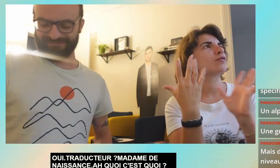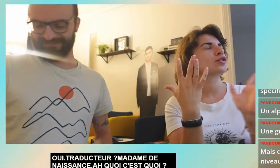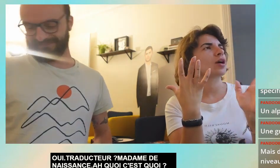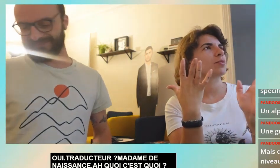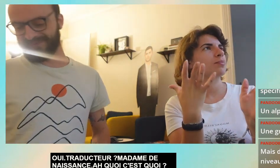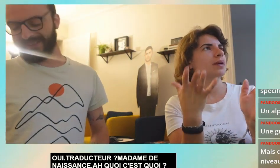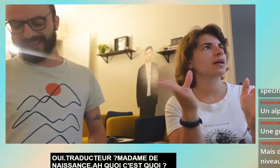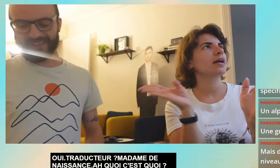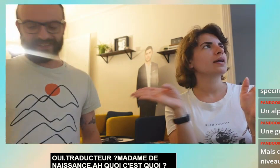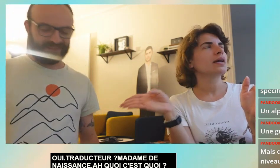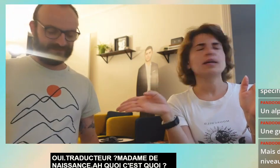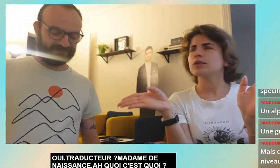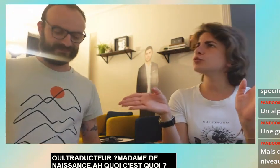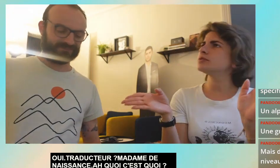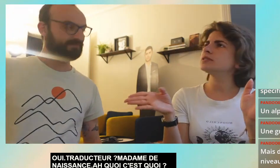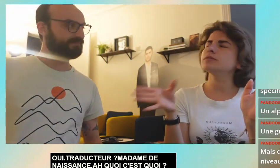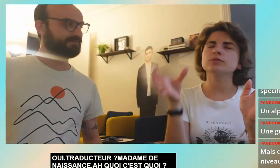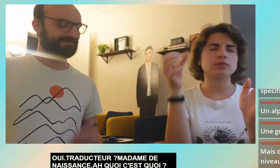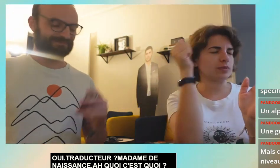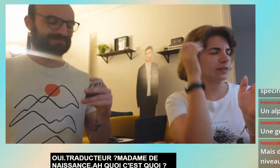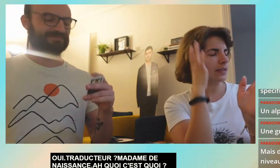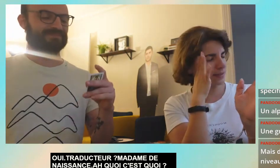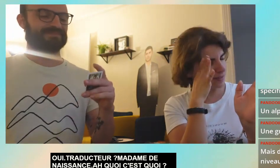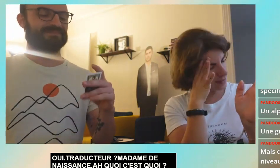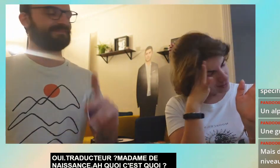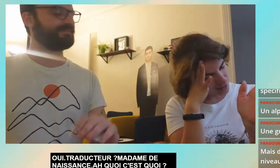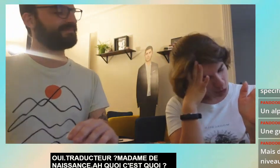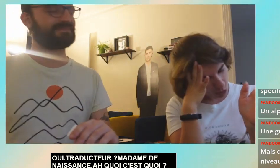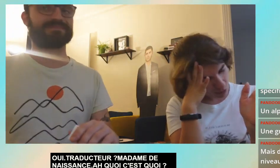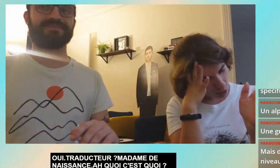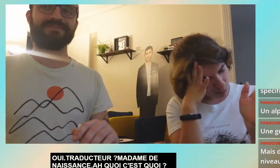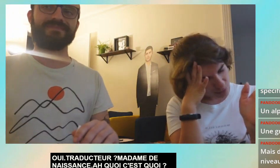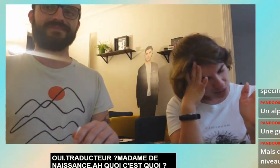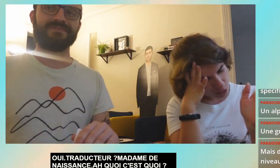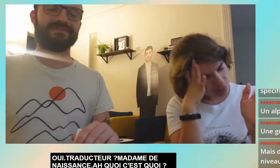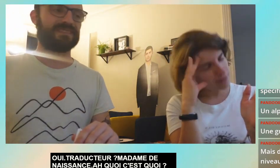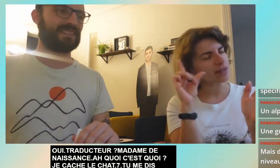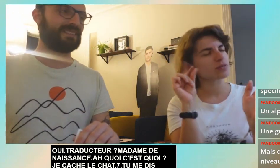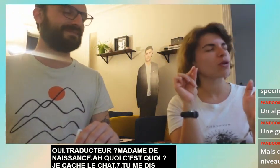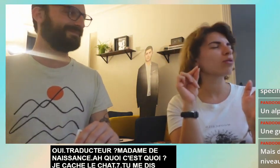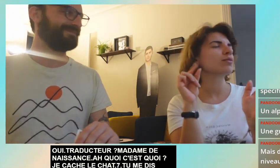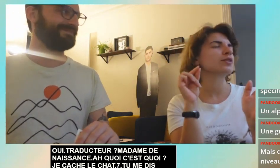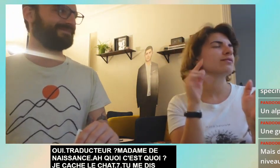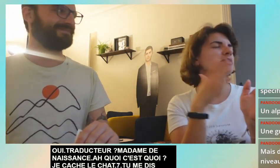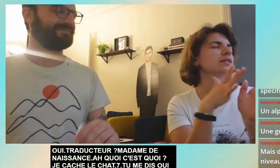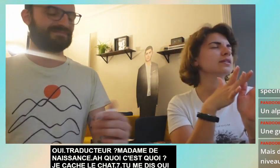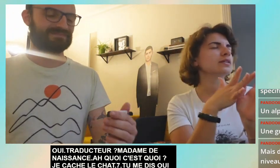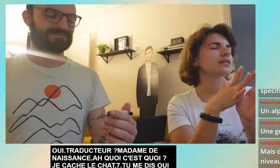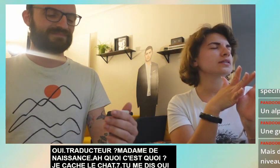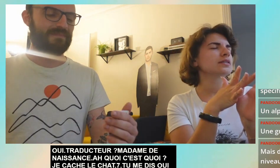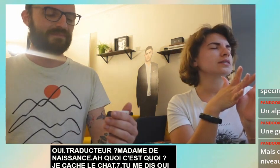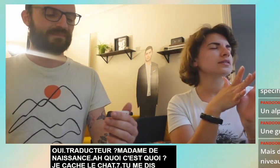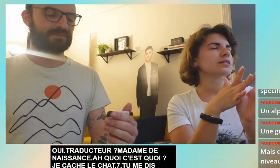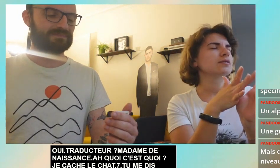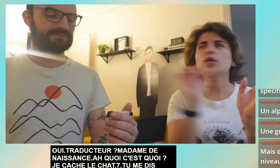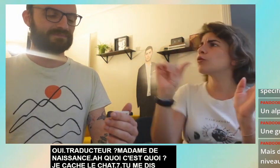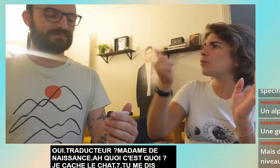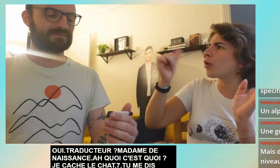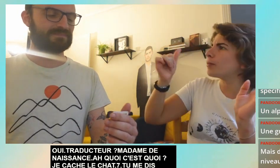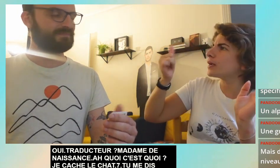À peu près. Tu dis, ouais, elle doit avoir, t'es dans les 20 ans. Oui. Le premier,